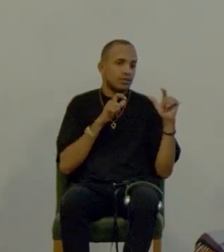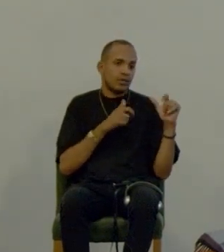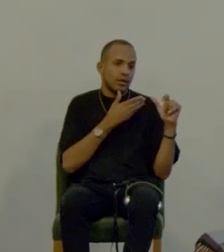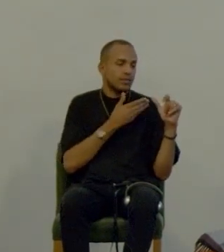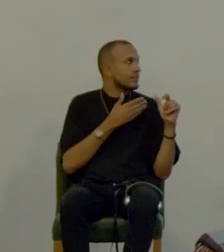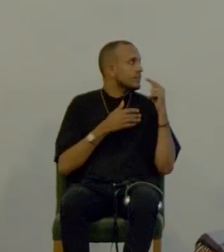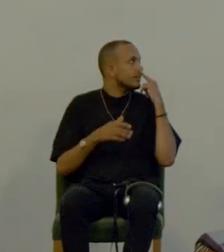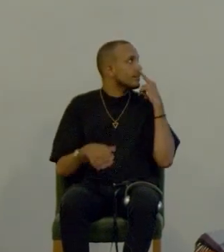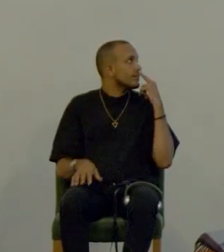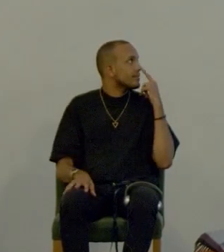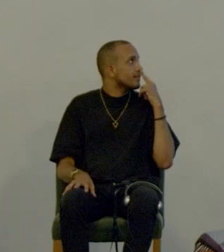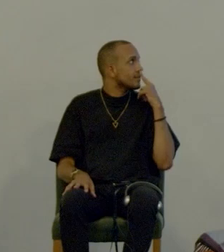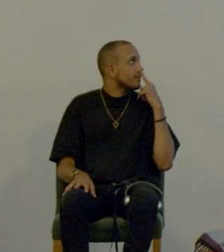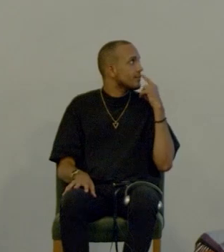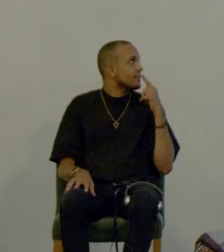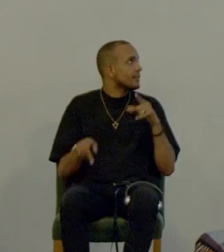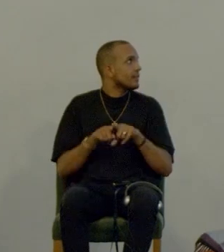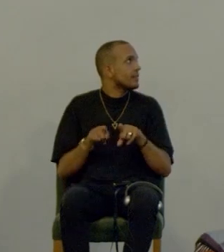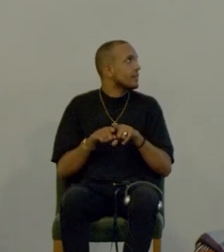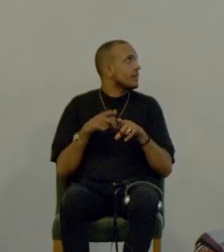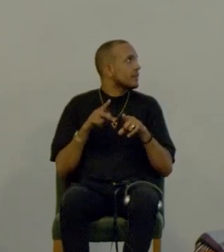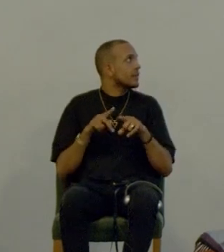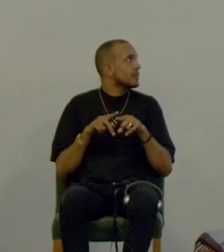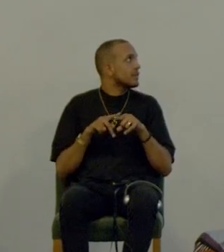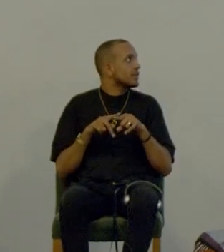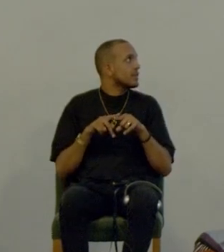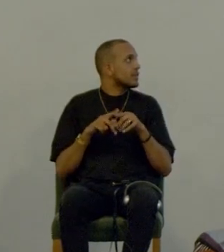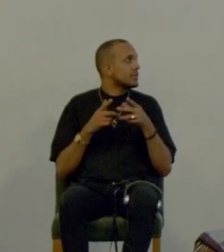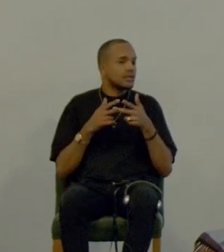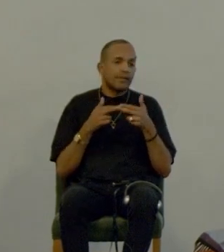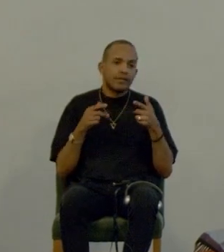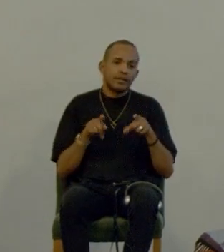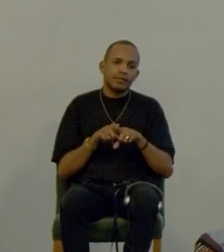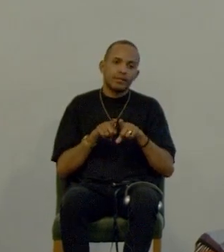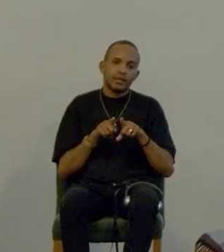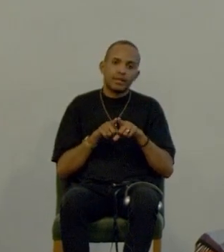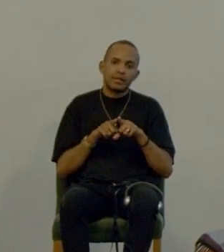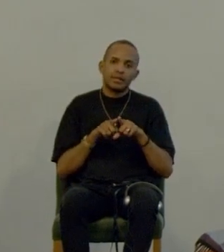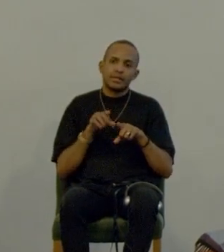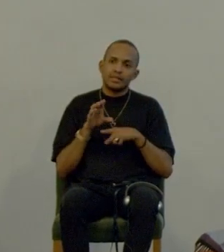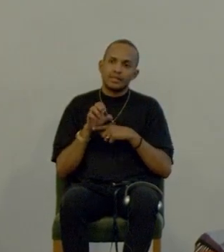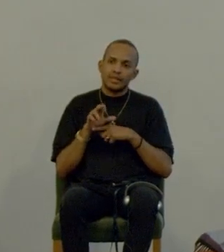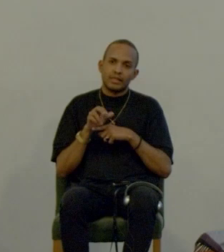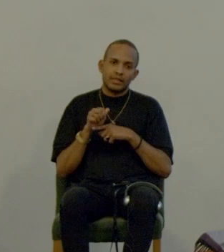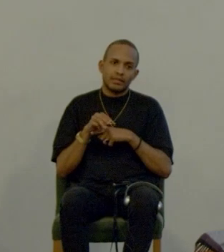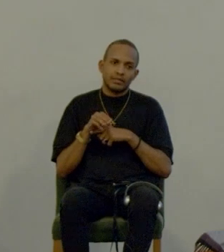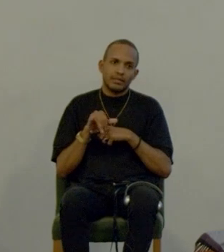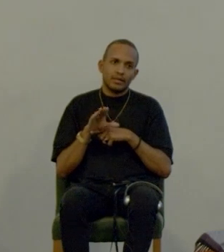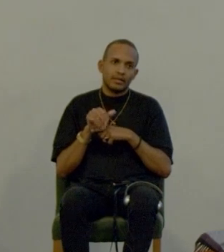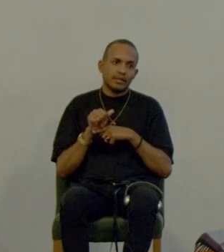lugar. Está associados esses solos a uma quantidade muito grande de presença de cerâmicas arqueológicas que